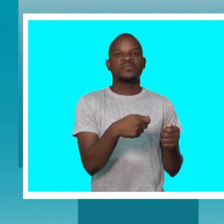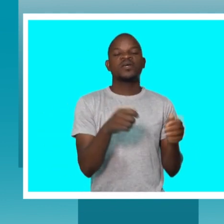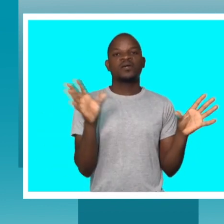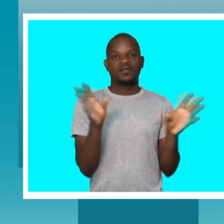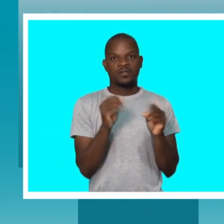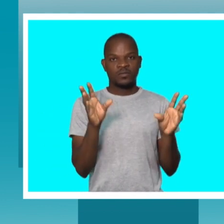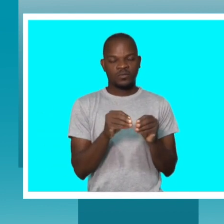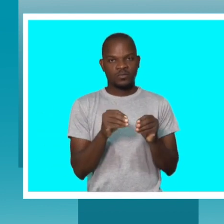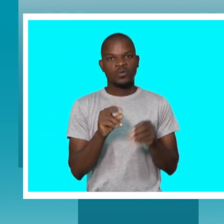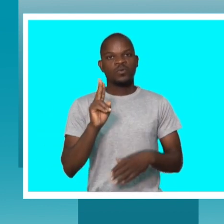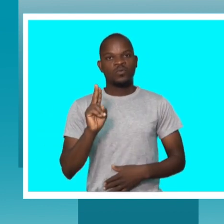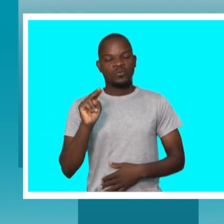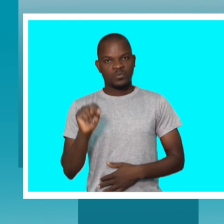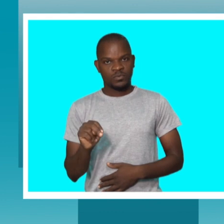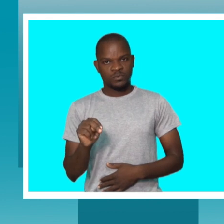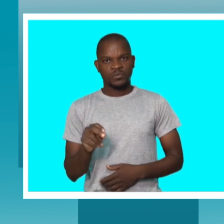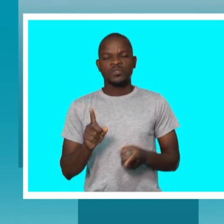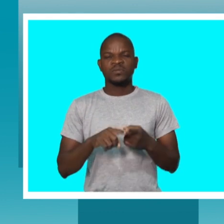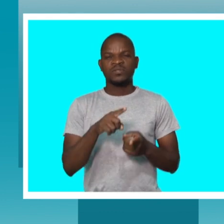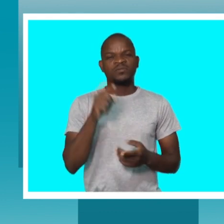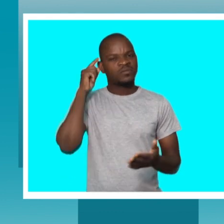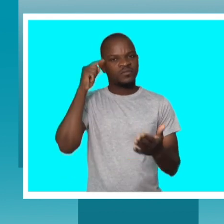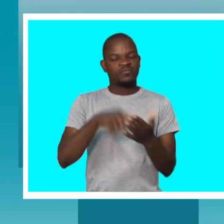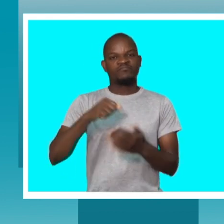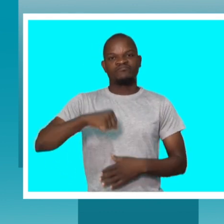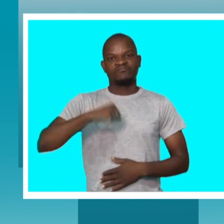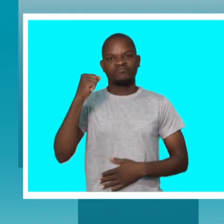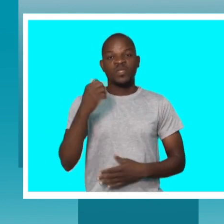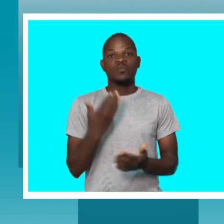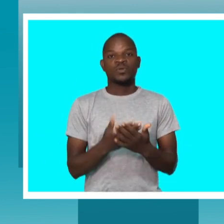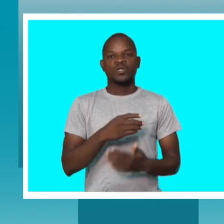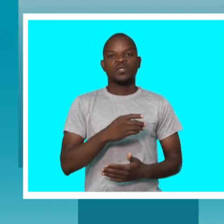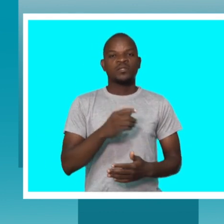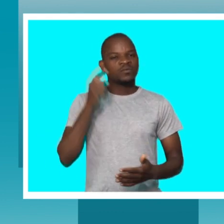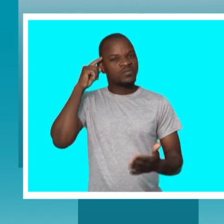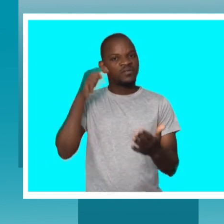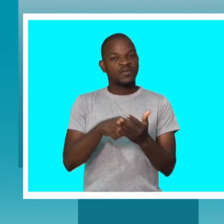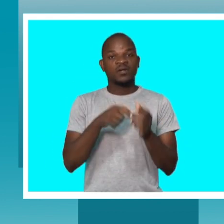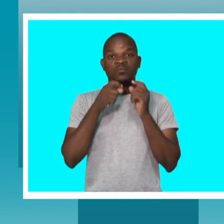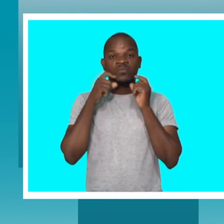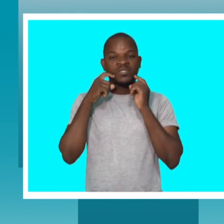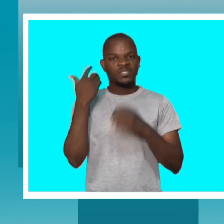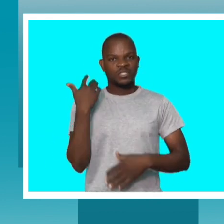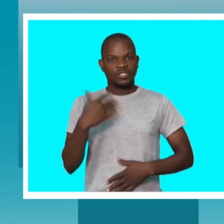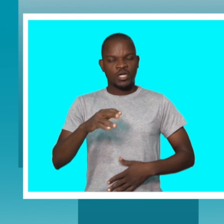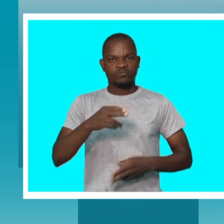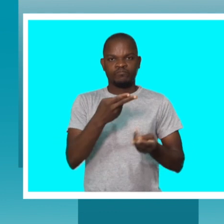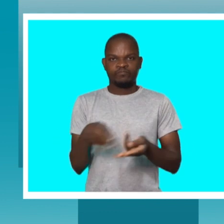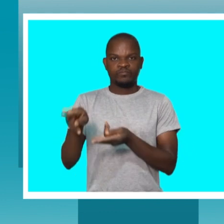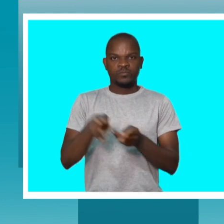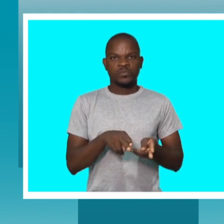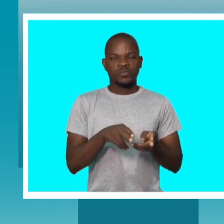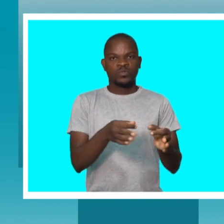o relatório nas Nações Unidas. Eu acho que é um ganho para nós, a partir do momento que um país ratifica a